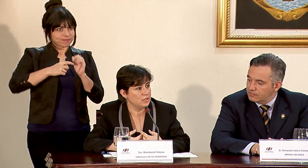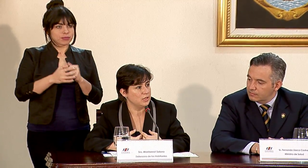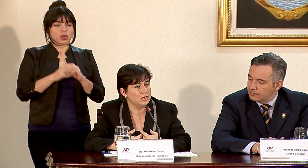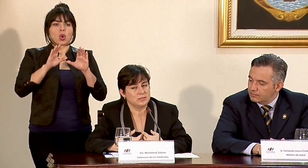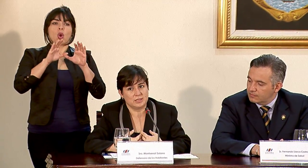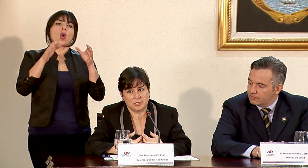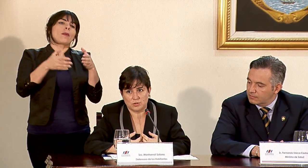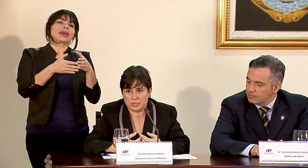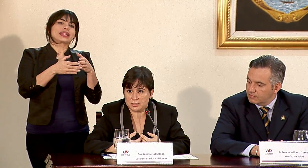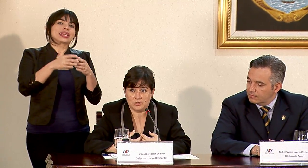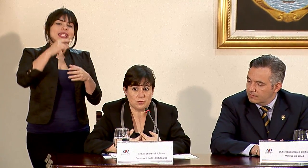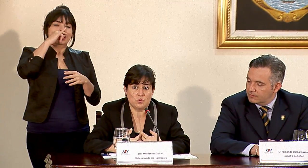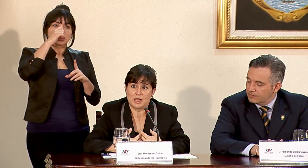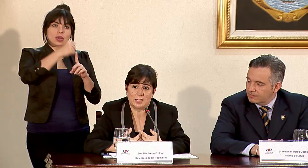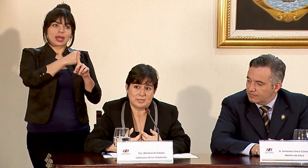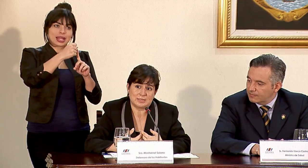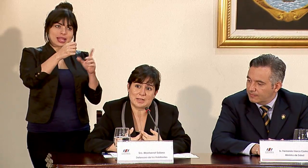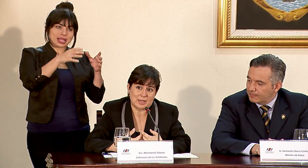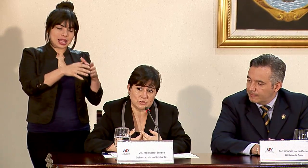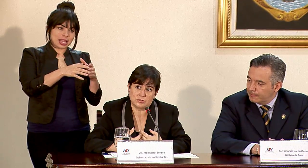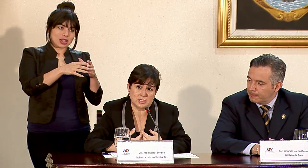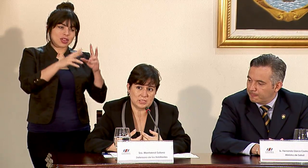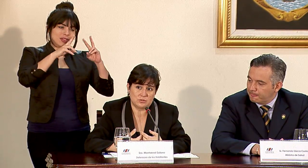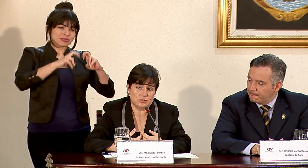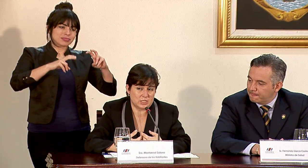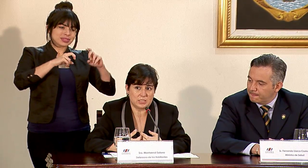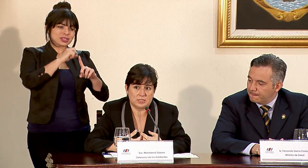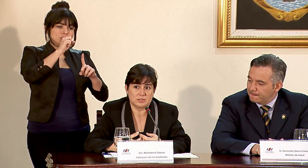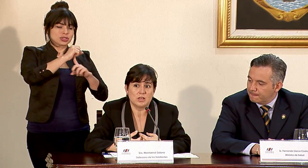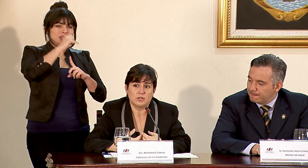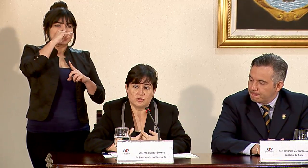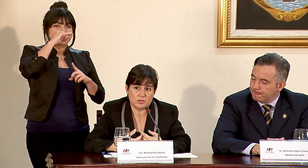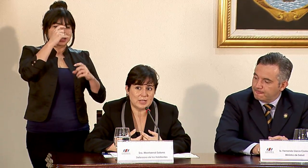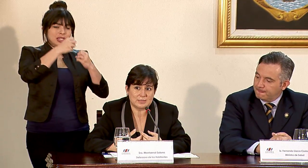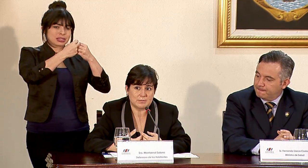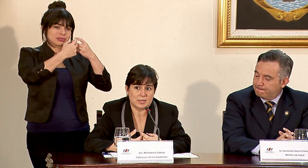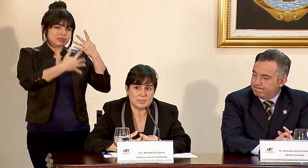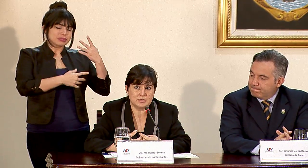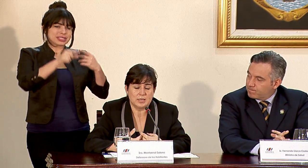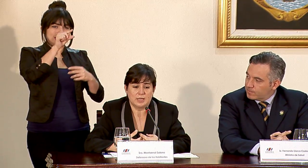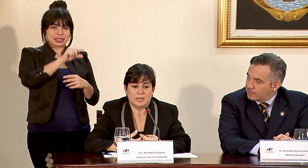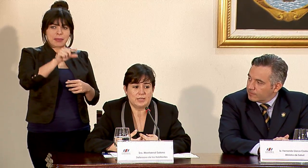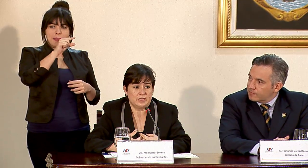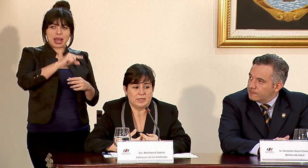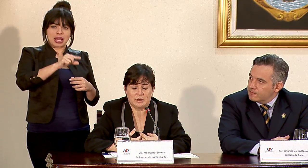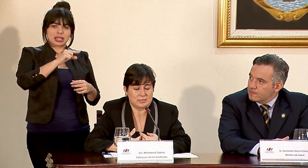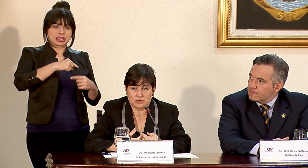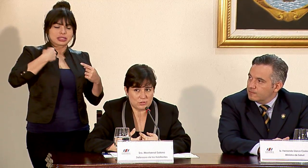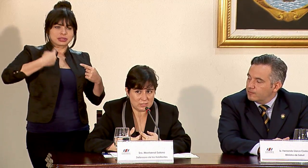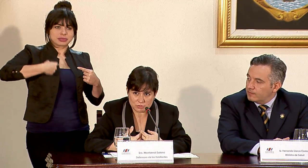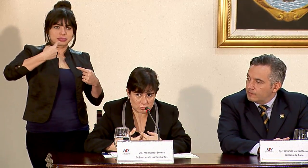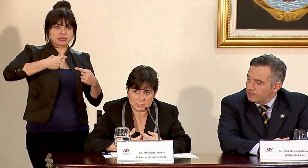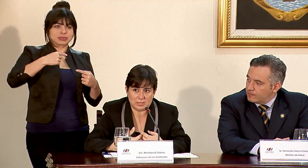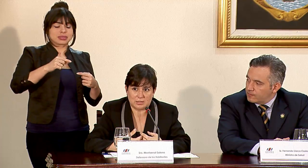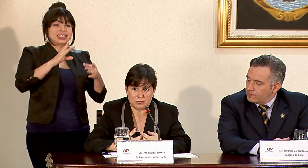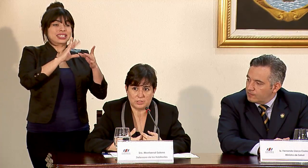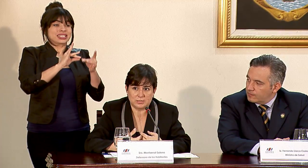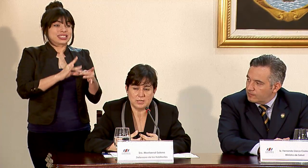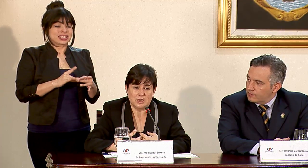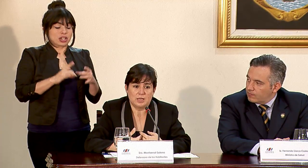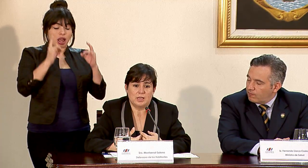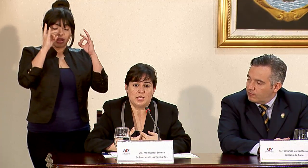Comité del Niño Agredido analiza casos de niños y niñas todas las semanas. Las historias son